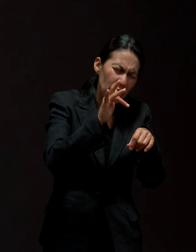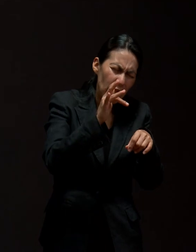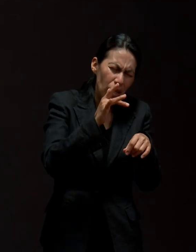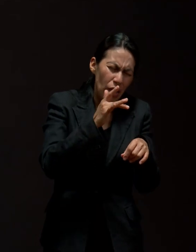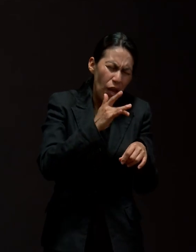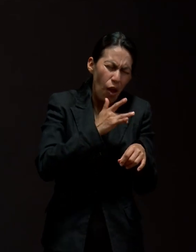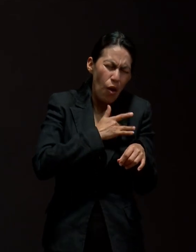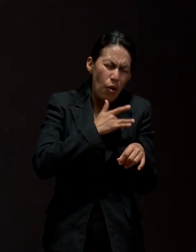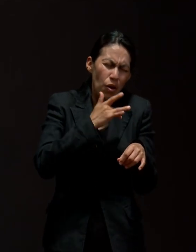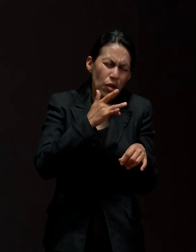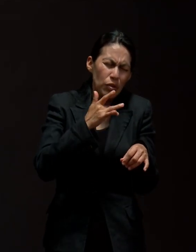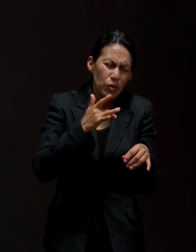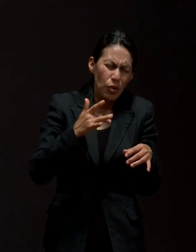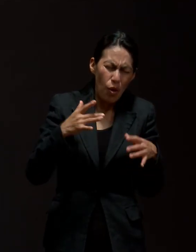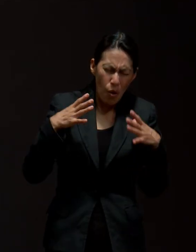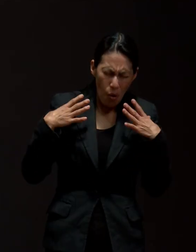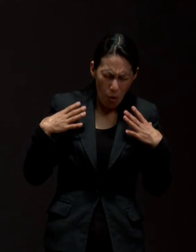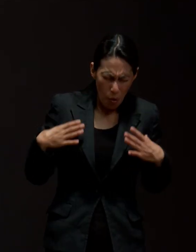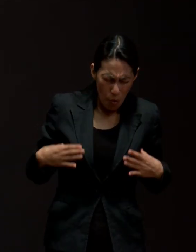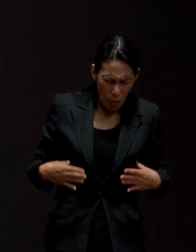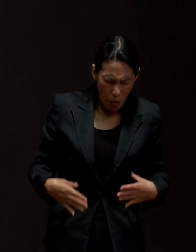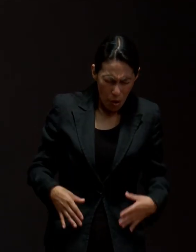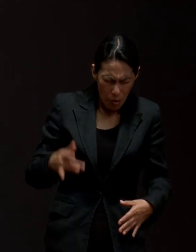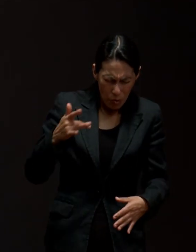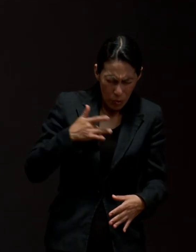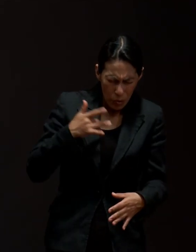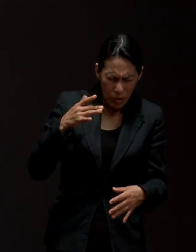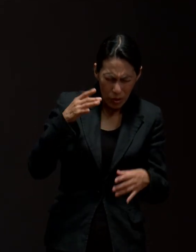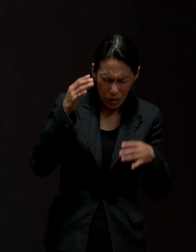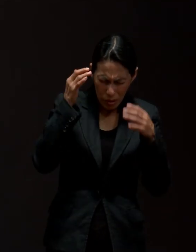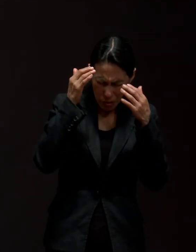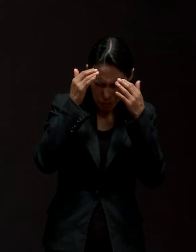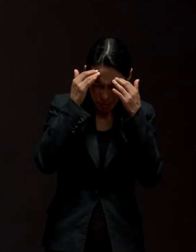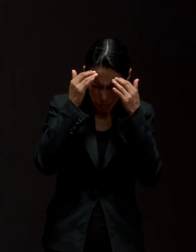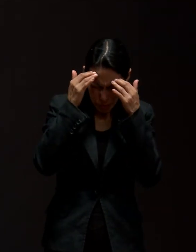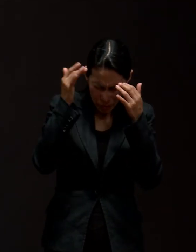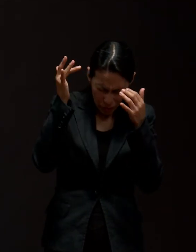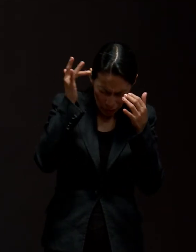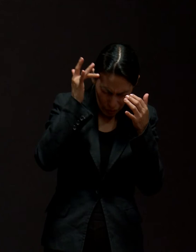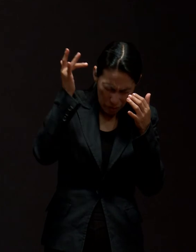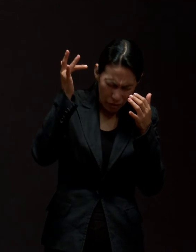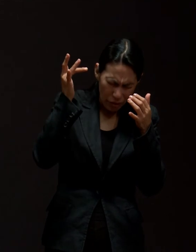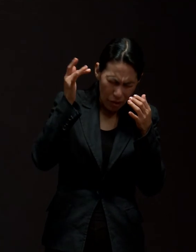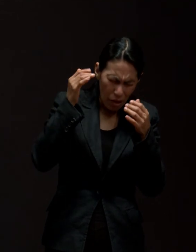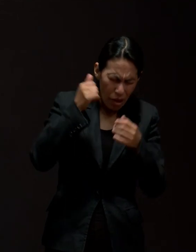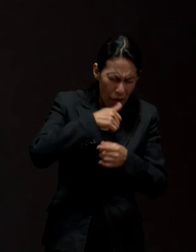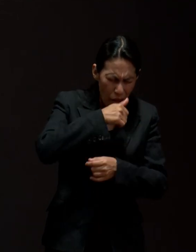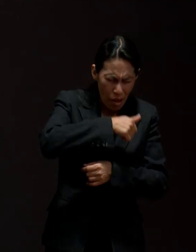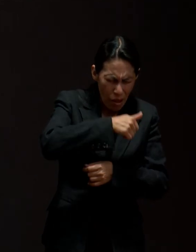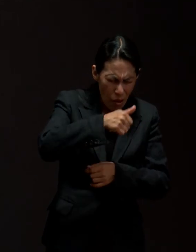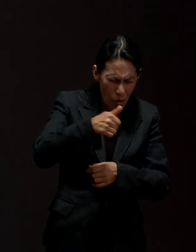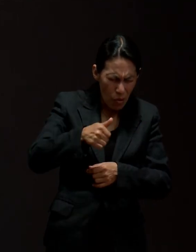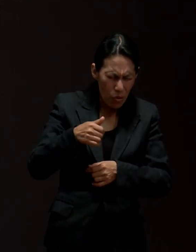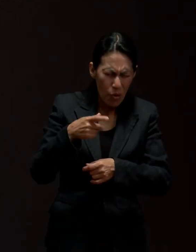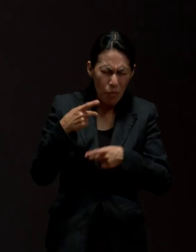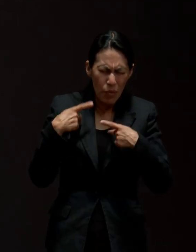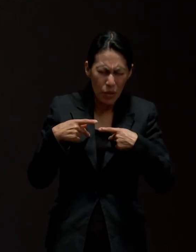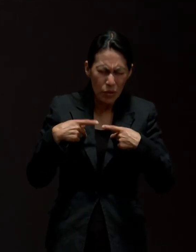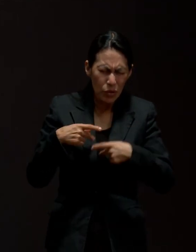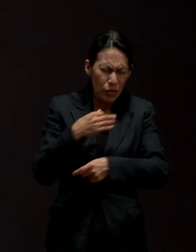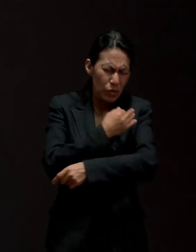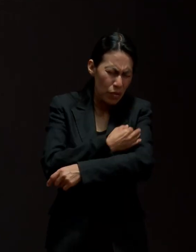toque sus corazones, toque su conciencia, toque a los seres amados por los cuales